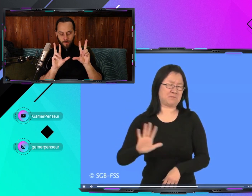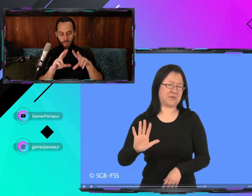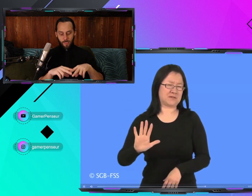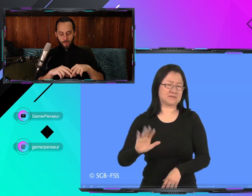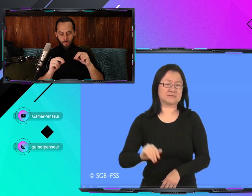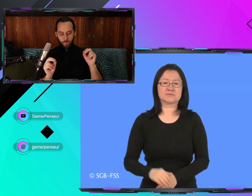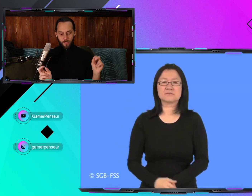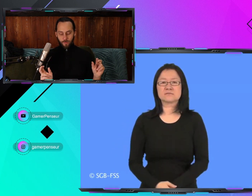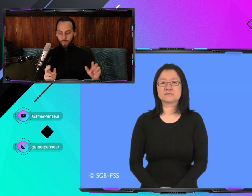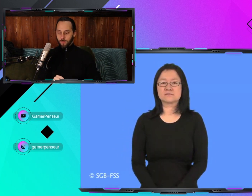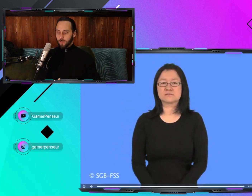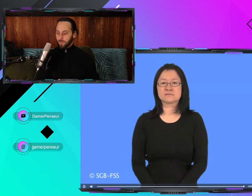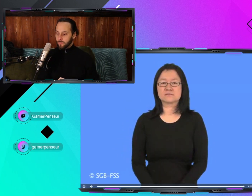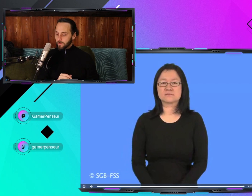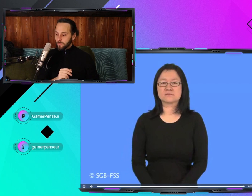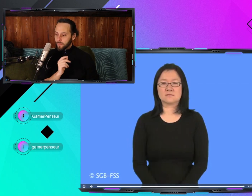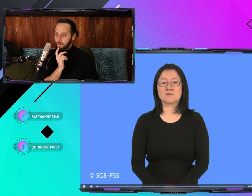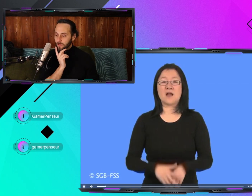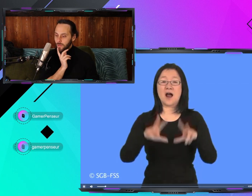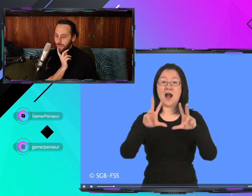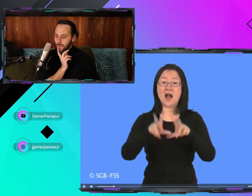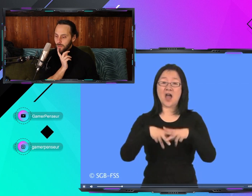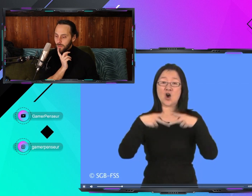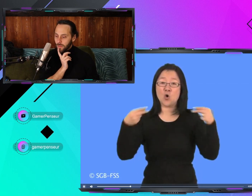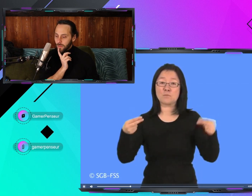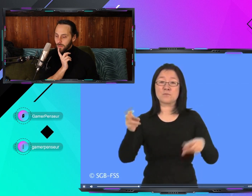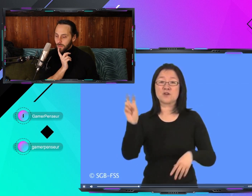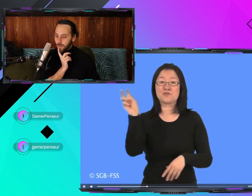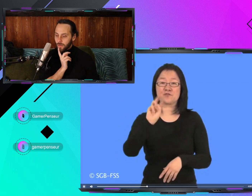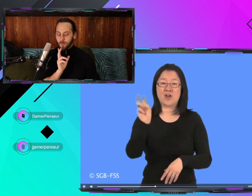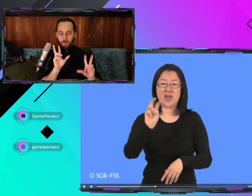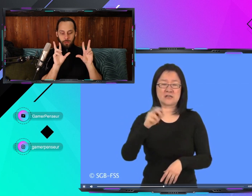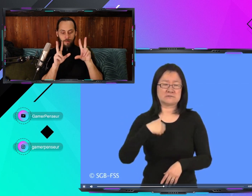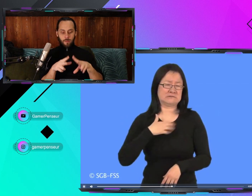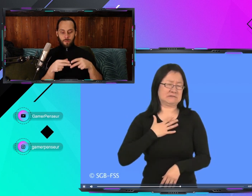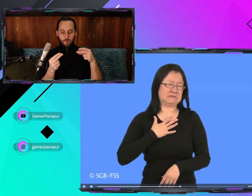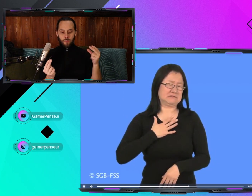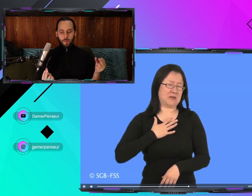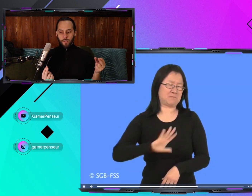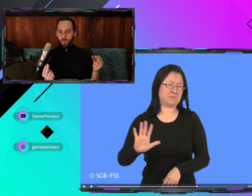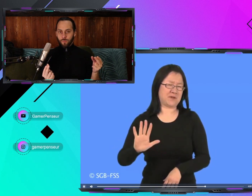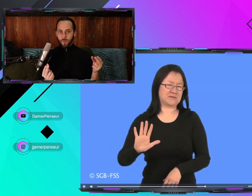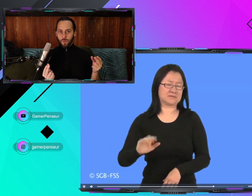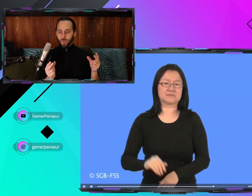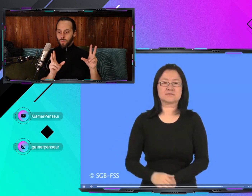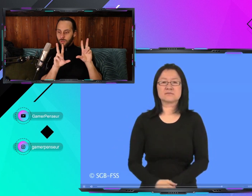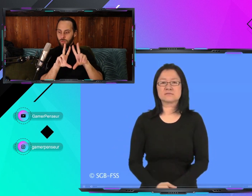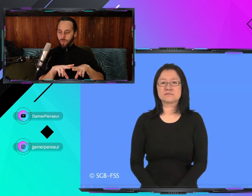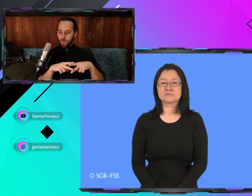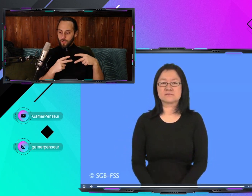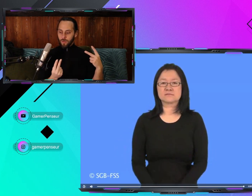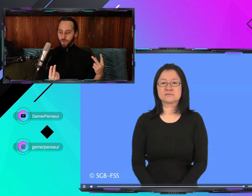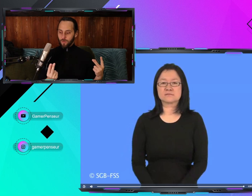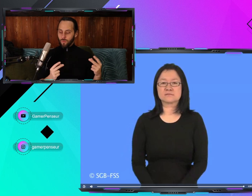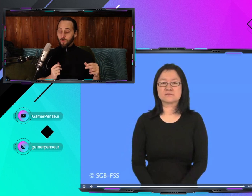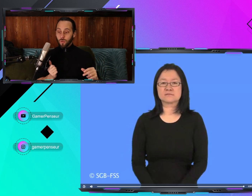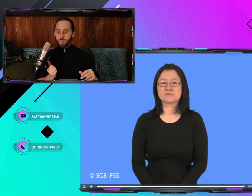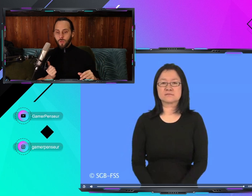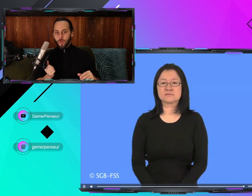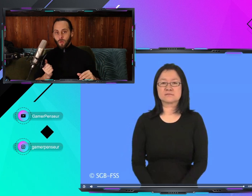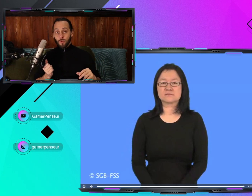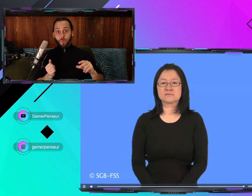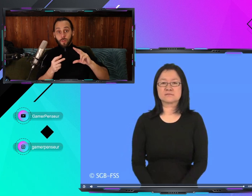Je dirais qu'elle ouvre un truc. Attends. Légumes.